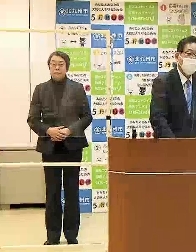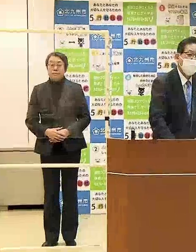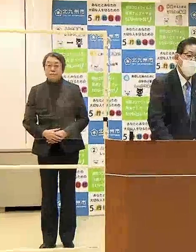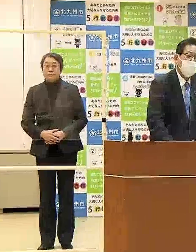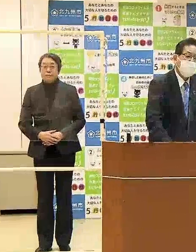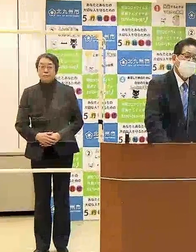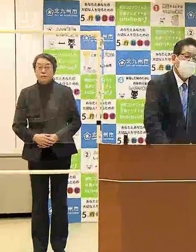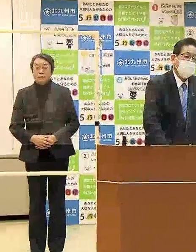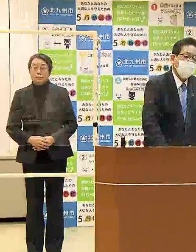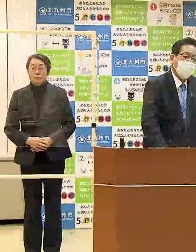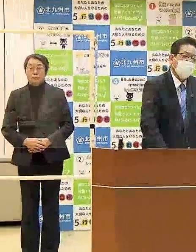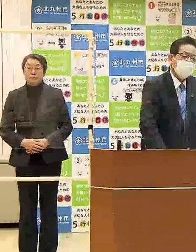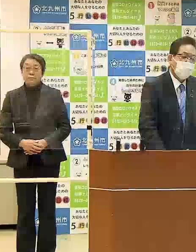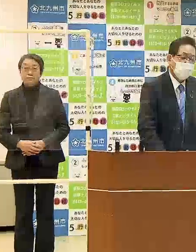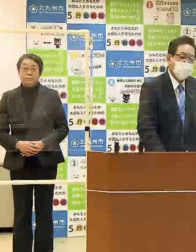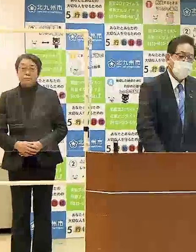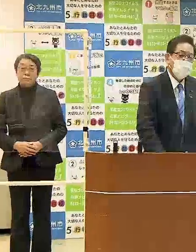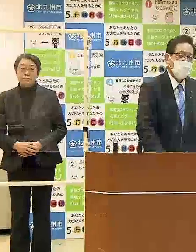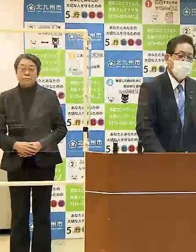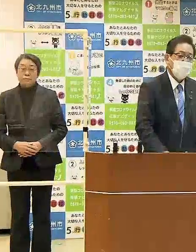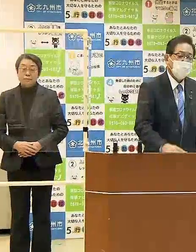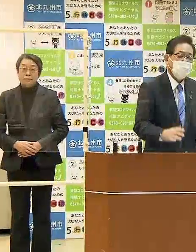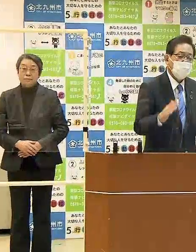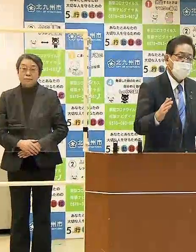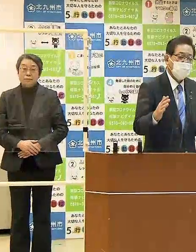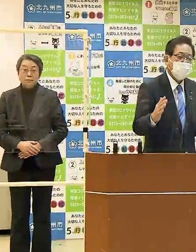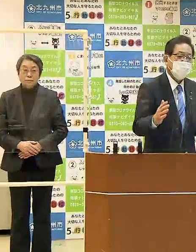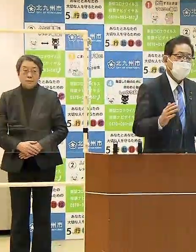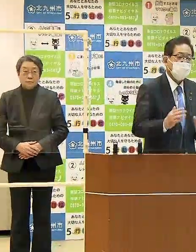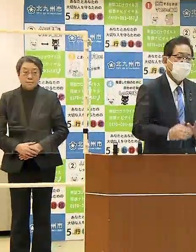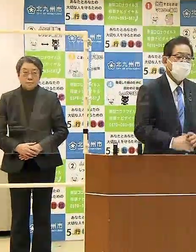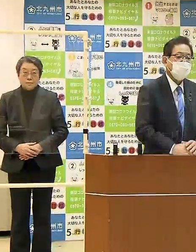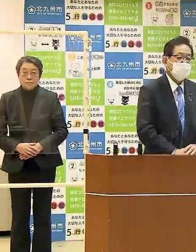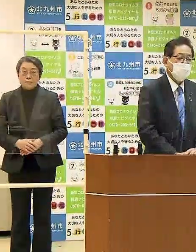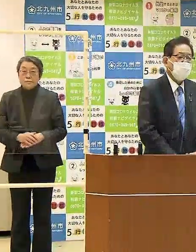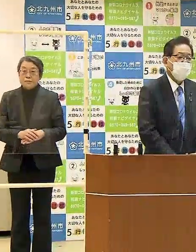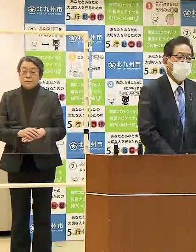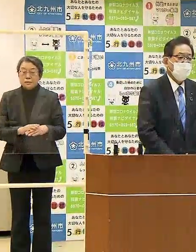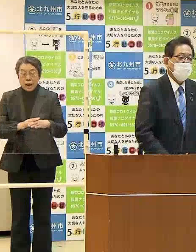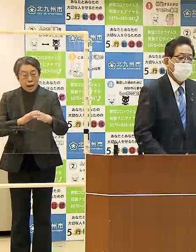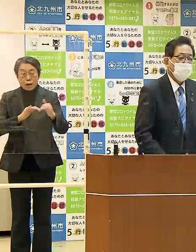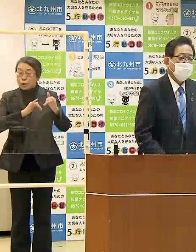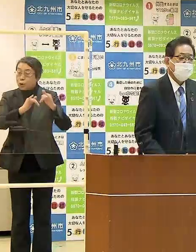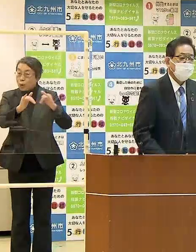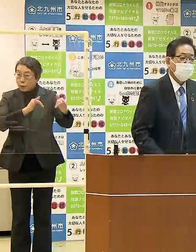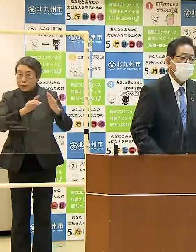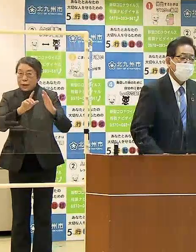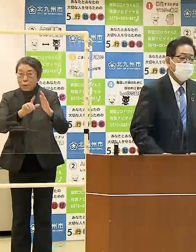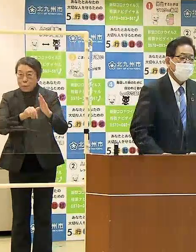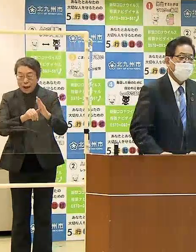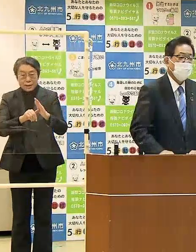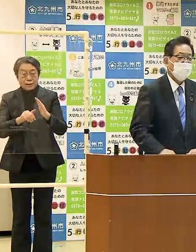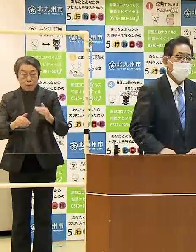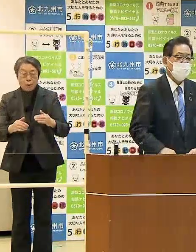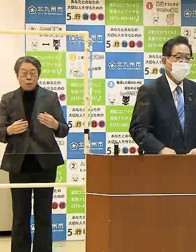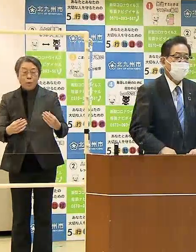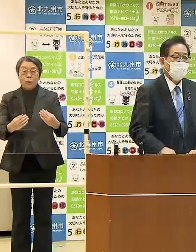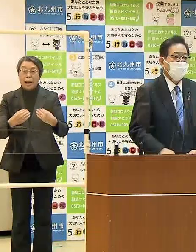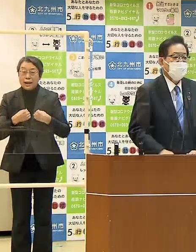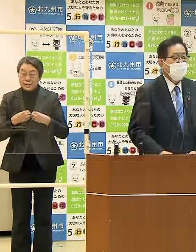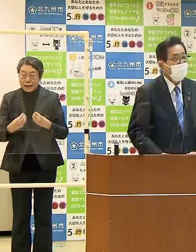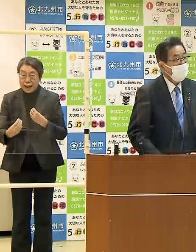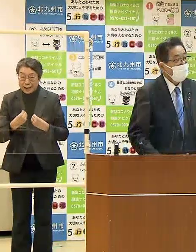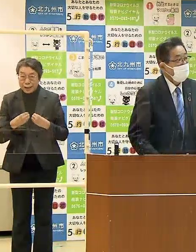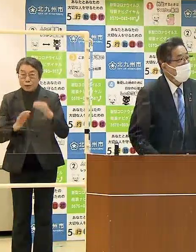あのと市は人口がそれぞれ違いますので市中感染を